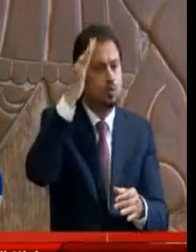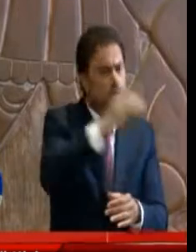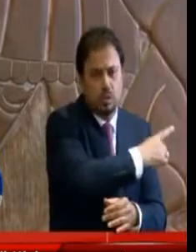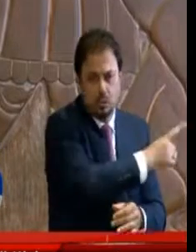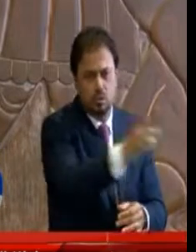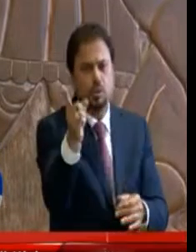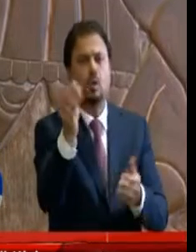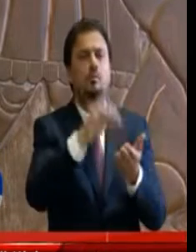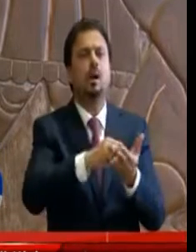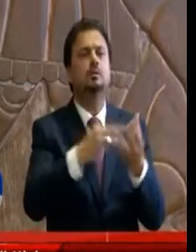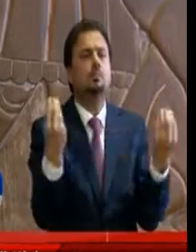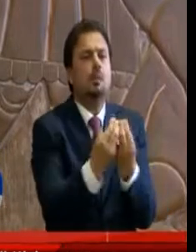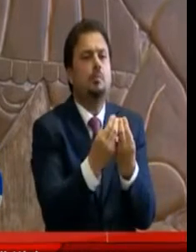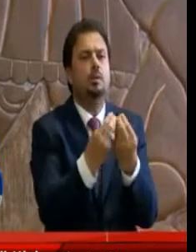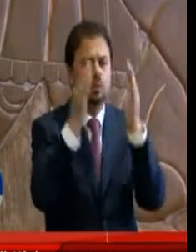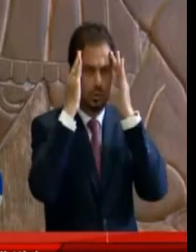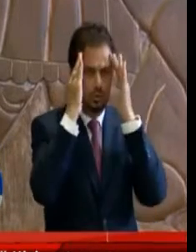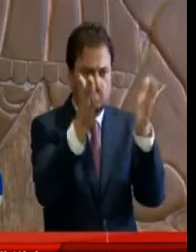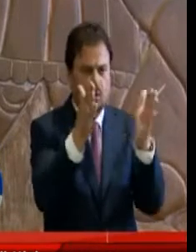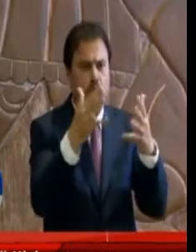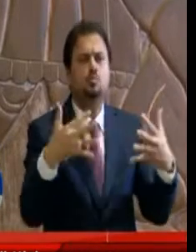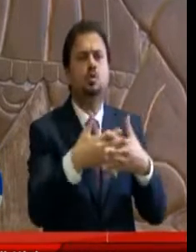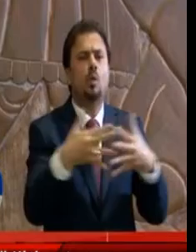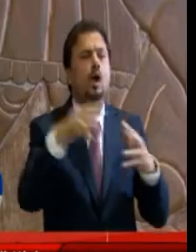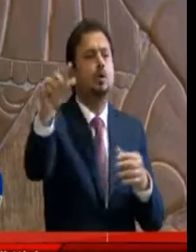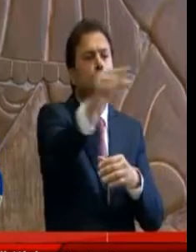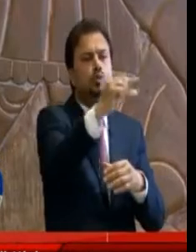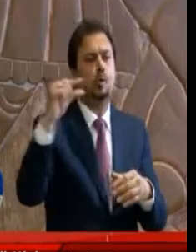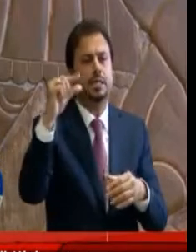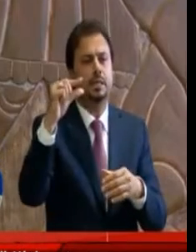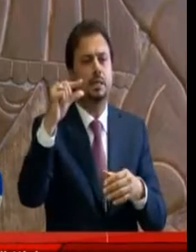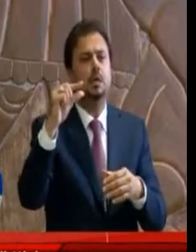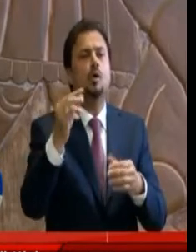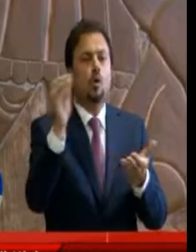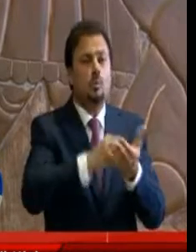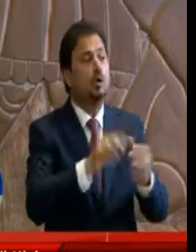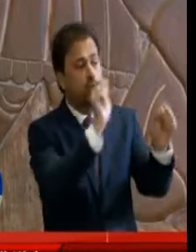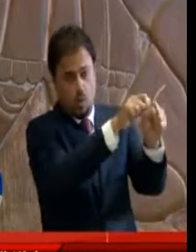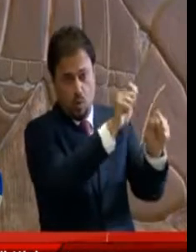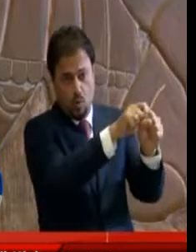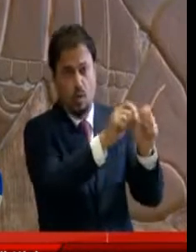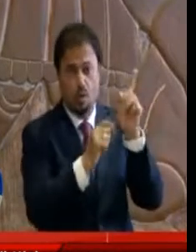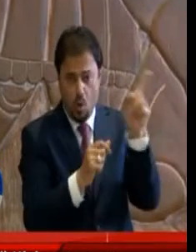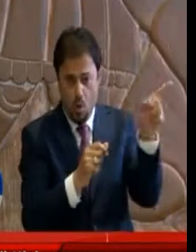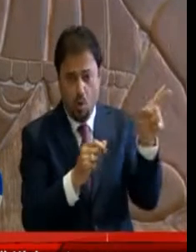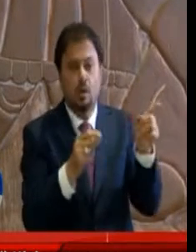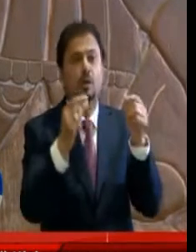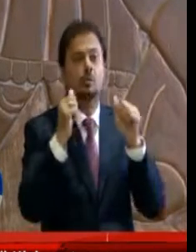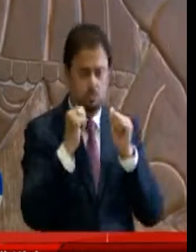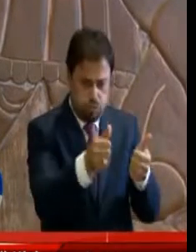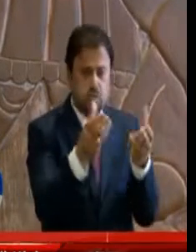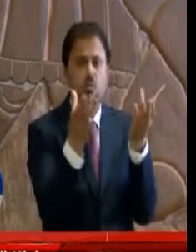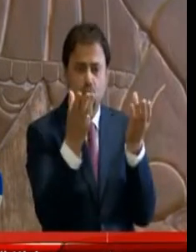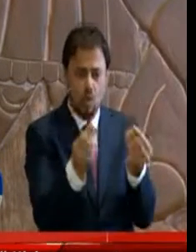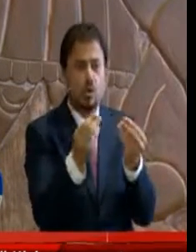حضوركم ونشكر تواجدكم ونشكر الفرق الدولية تماما، وندعوها أن تكون حاضرة